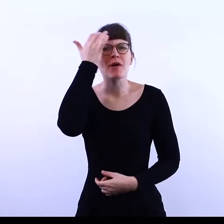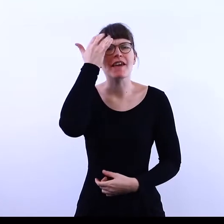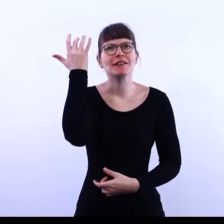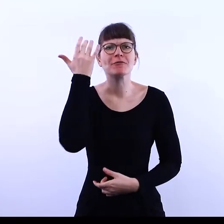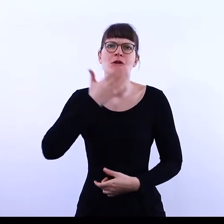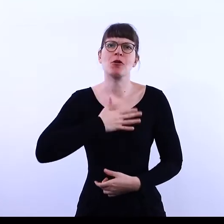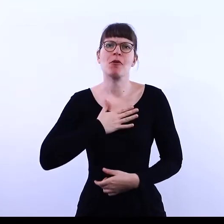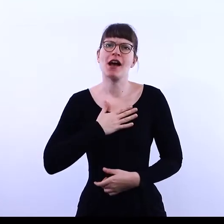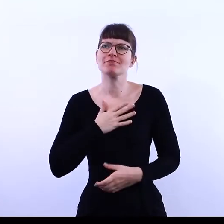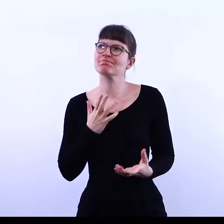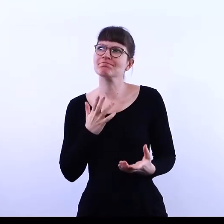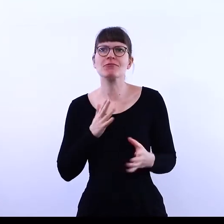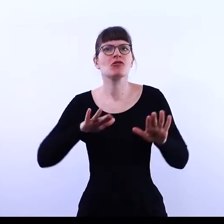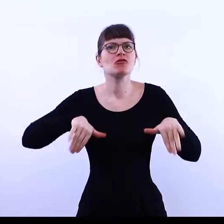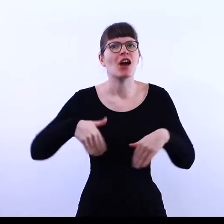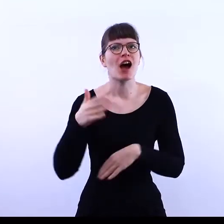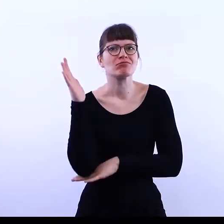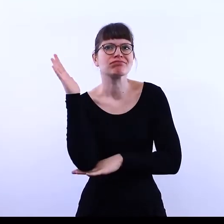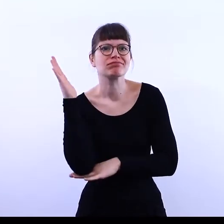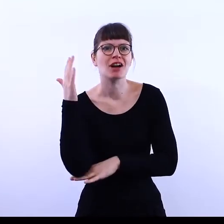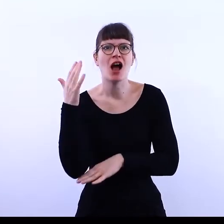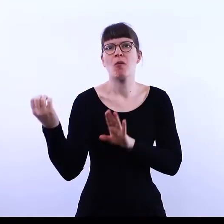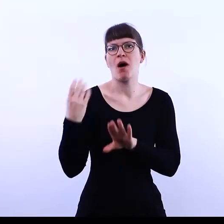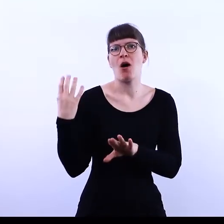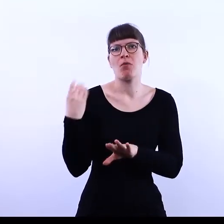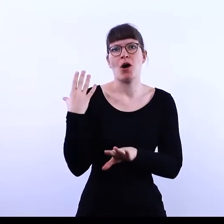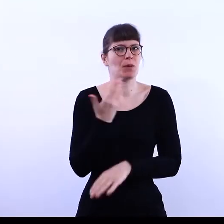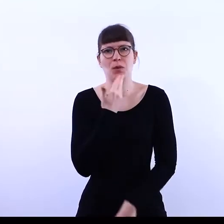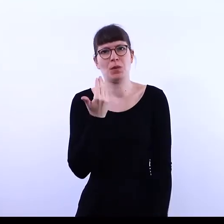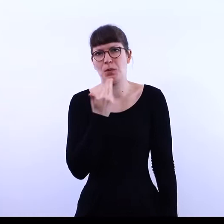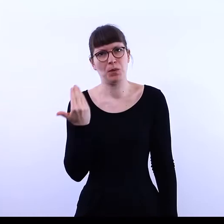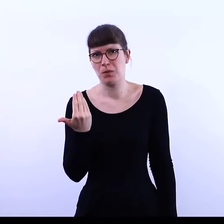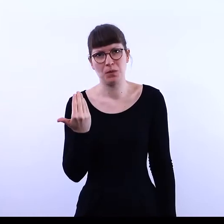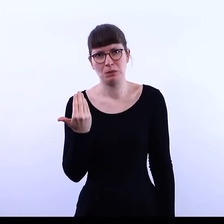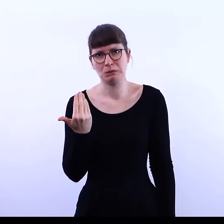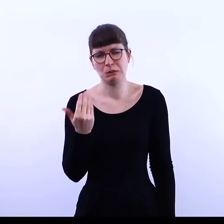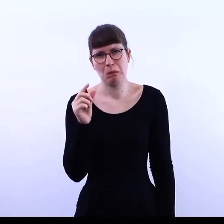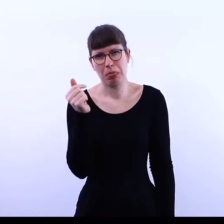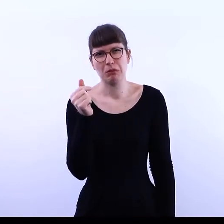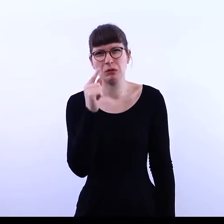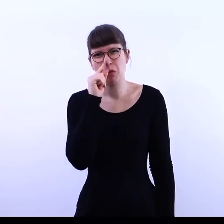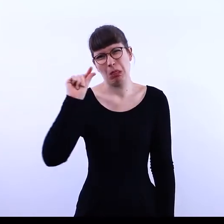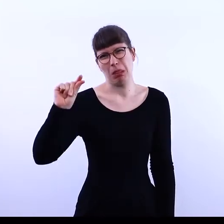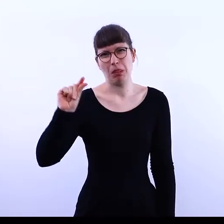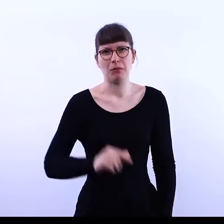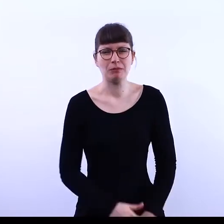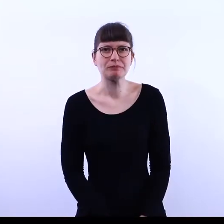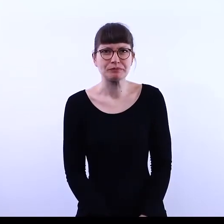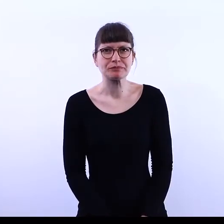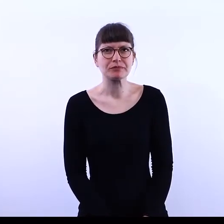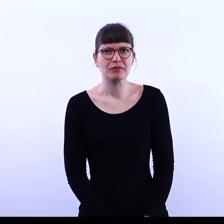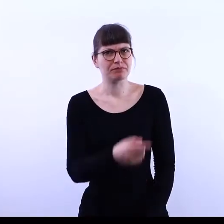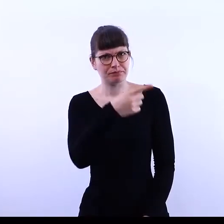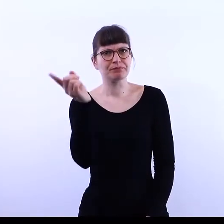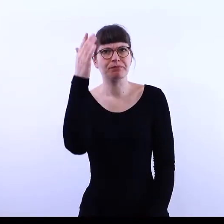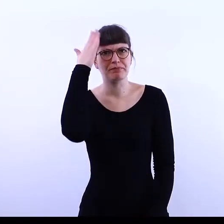Eingangsstatement heute keine PowerPoint-Slides verwende oder nur in einem ganz geringen Ausmaß. Ihr kennt